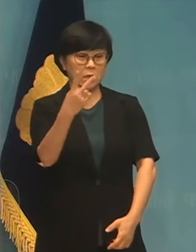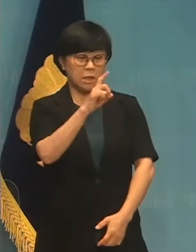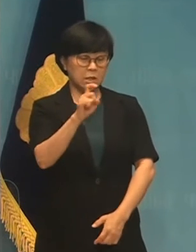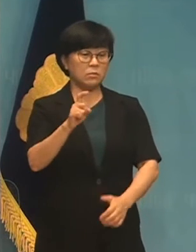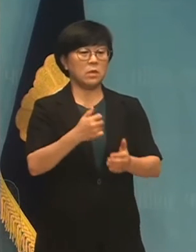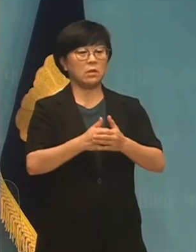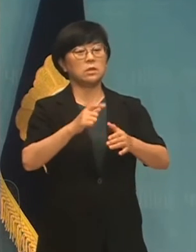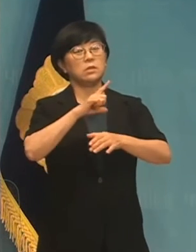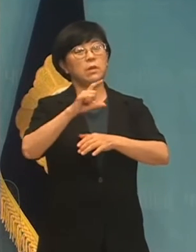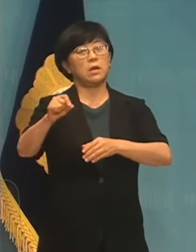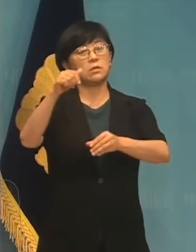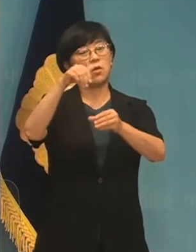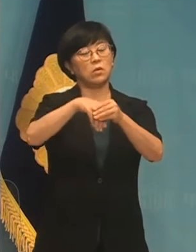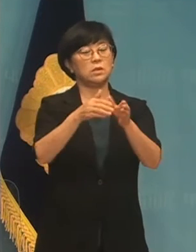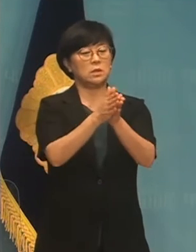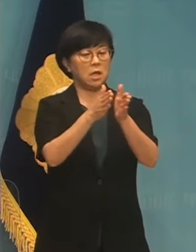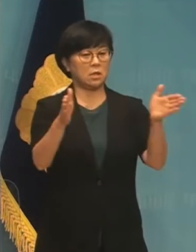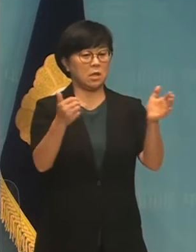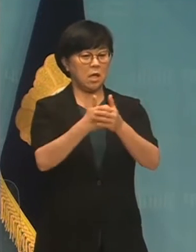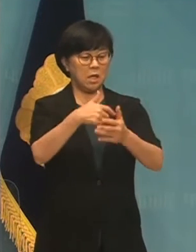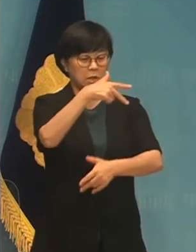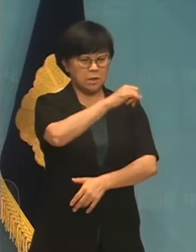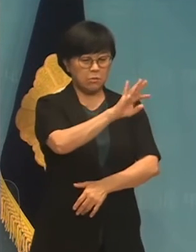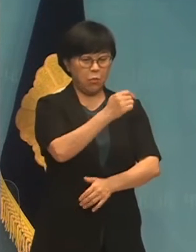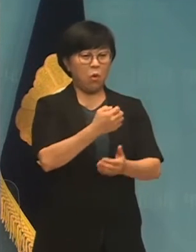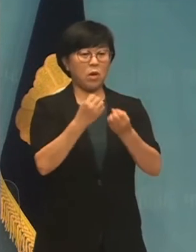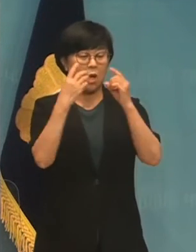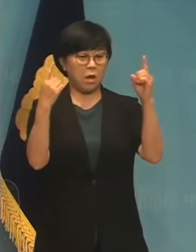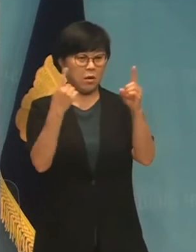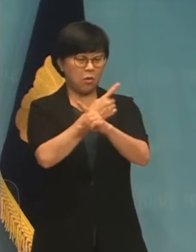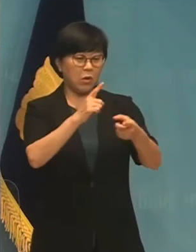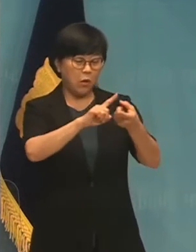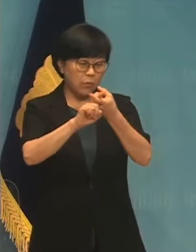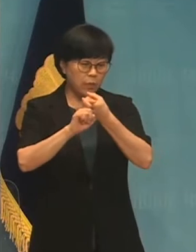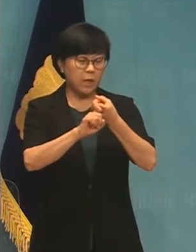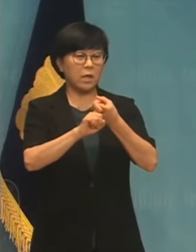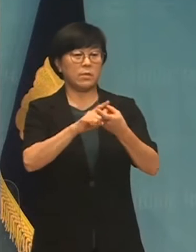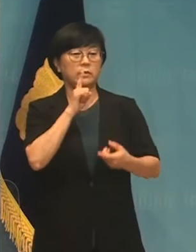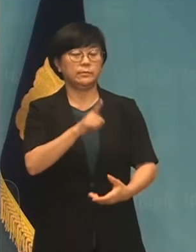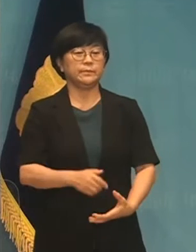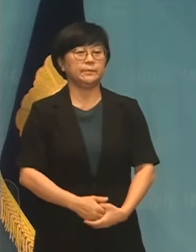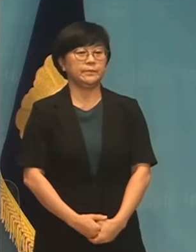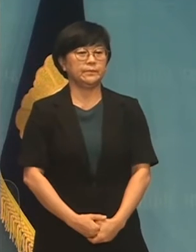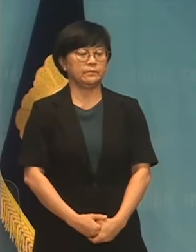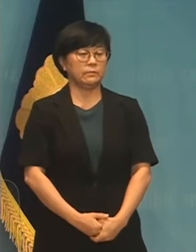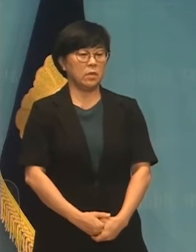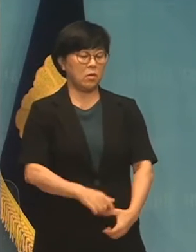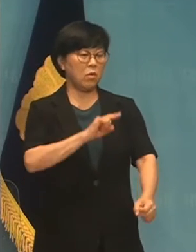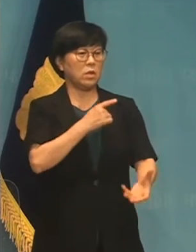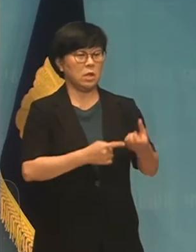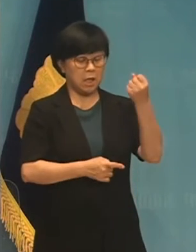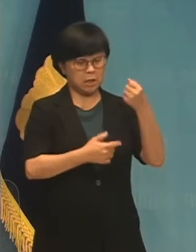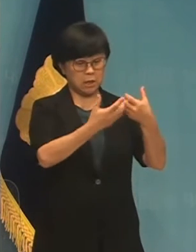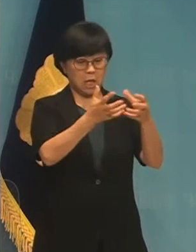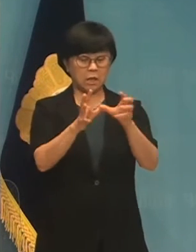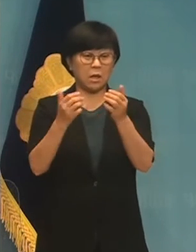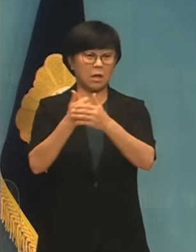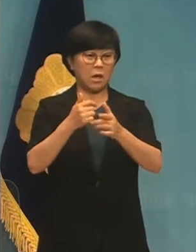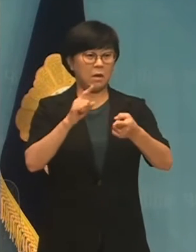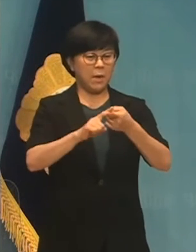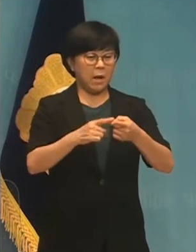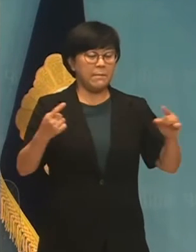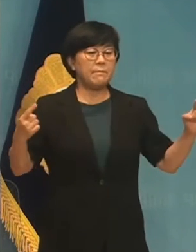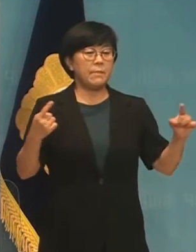2010년 지방선거에서 시작된 진보개혁연대의 조언을 구합니다. 기득권 양당 정치의 판을